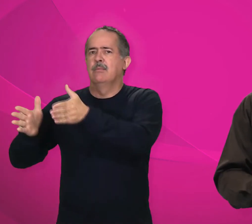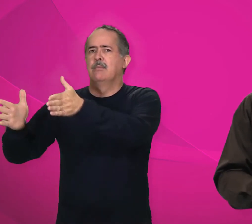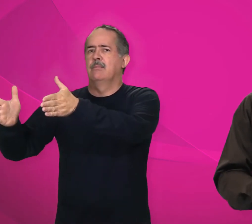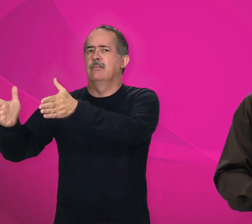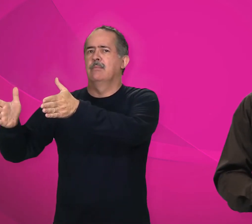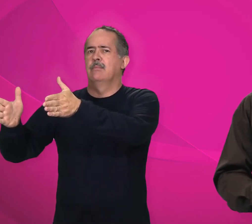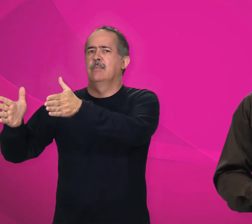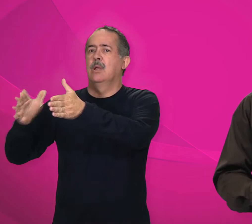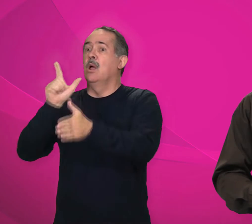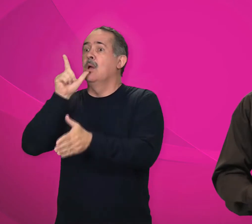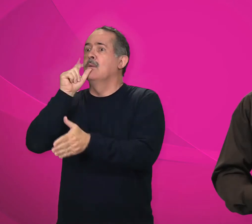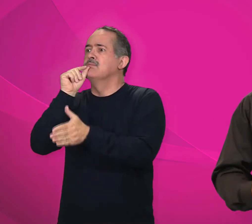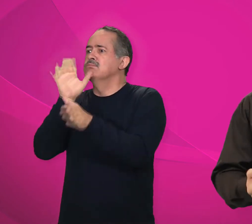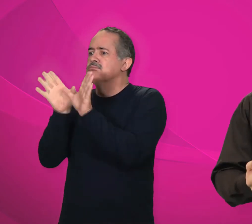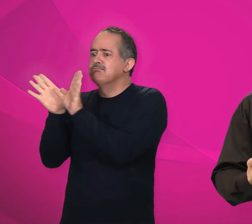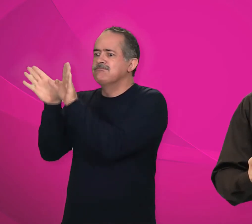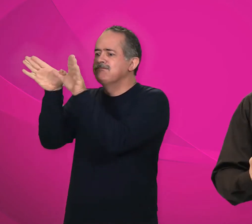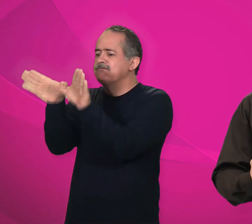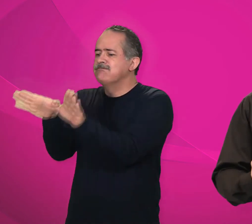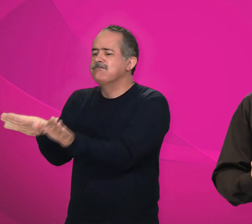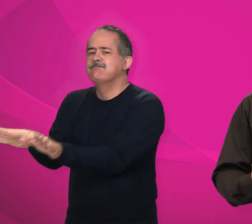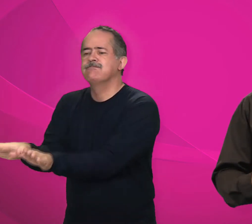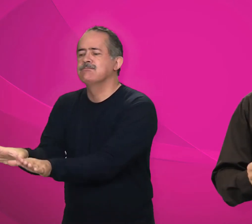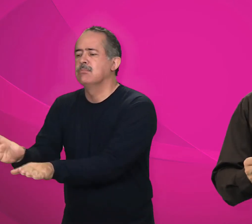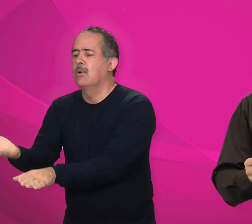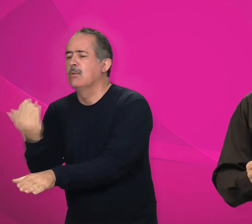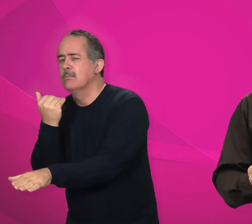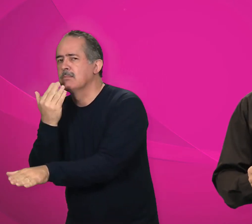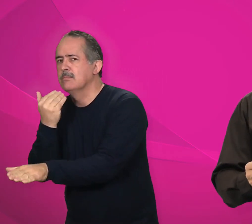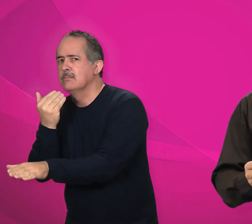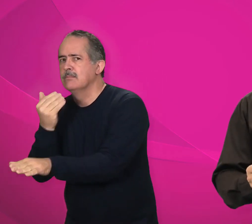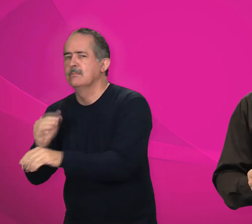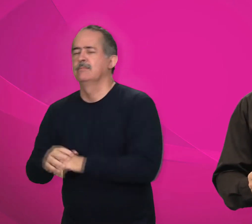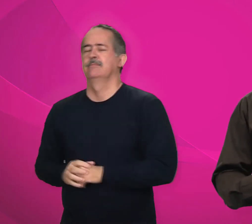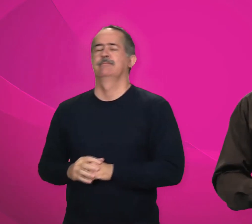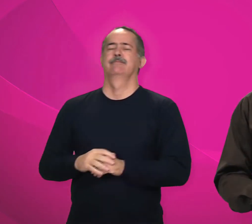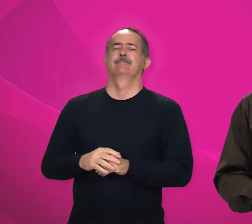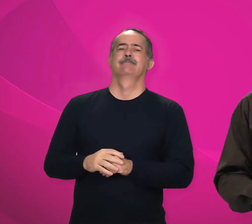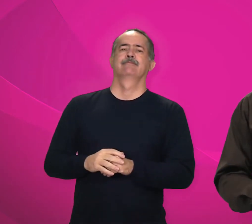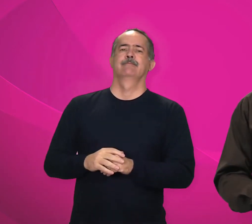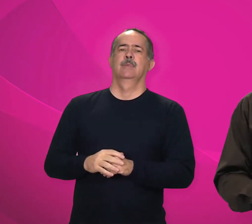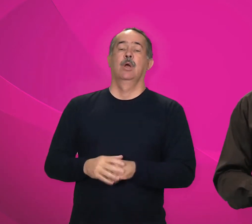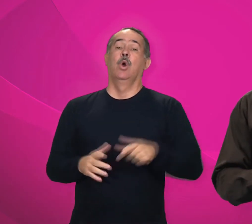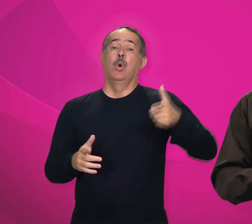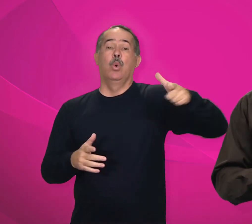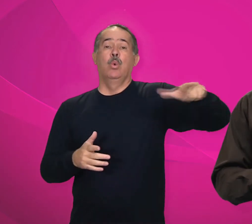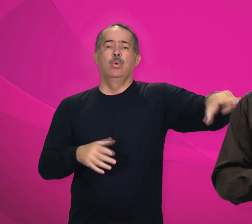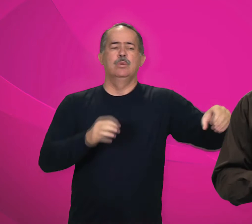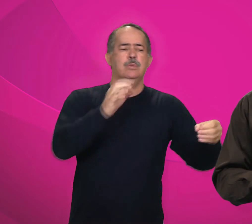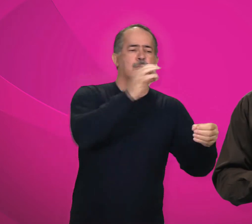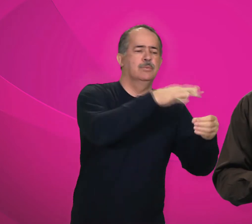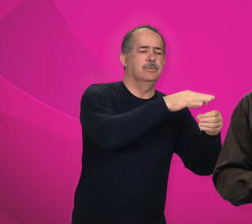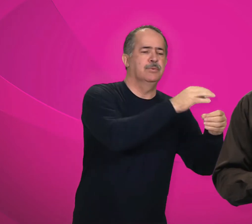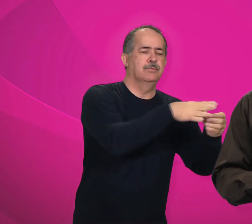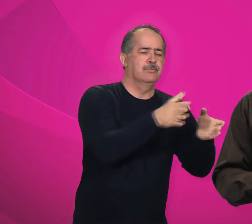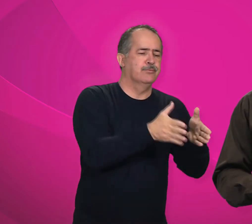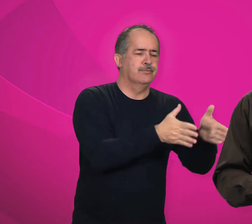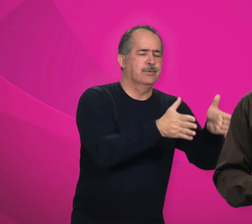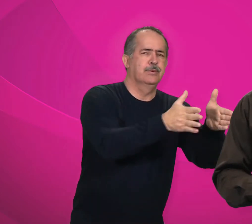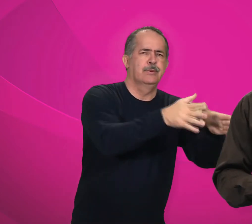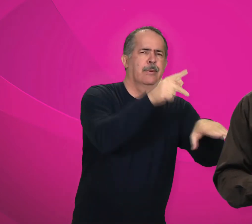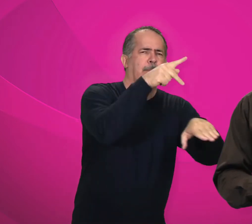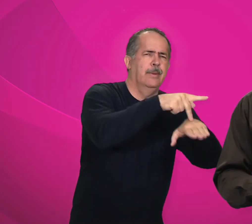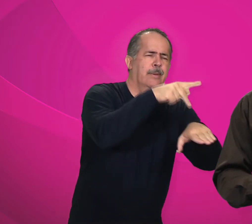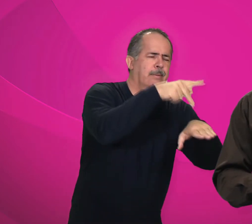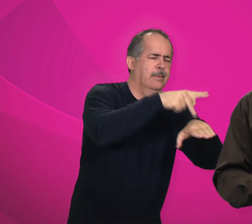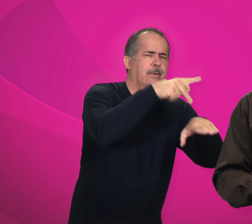à beira do caminho, e os pássaros vieram e as comeram. Outras sementes